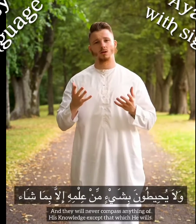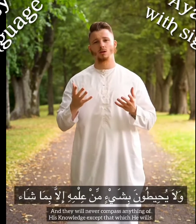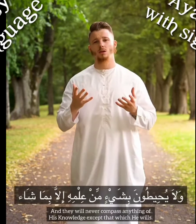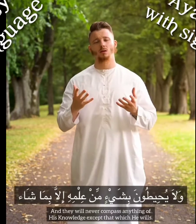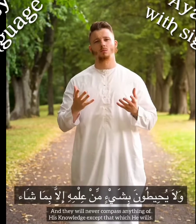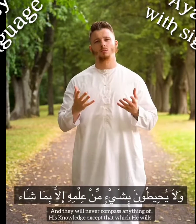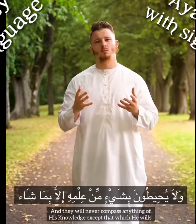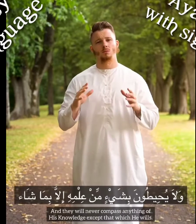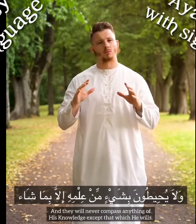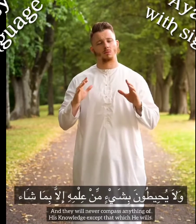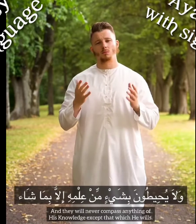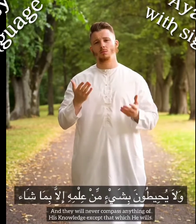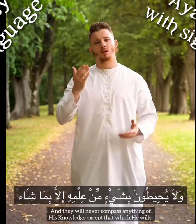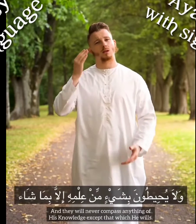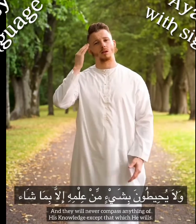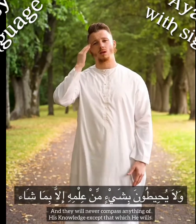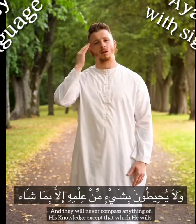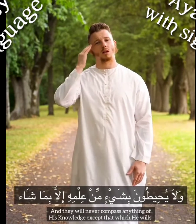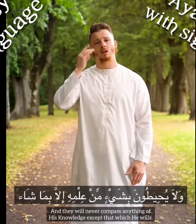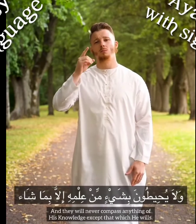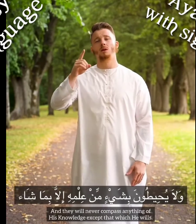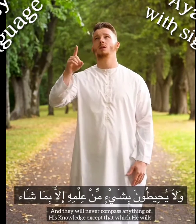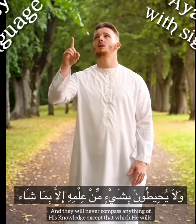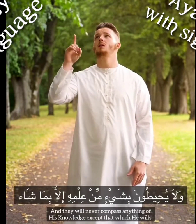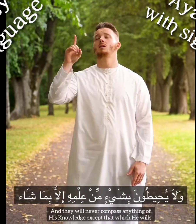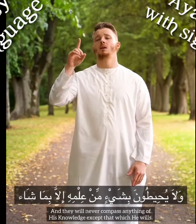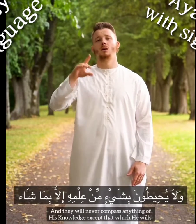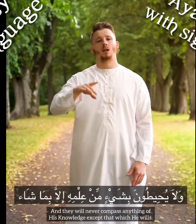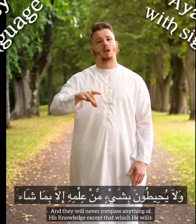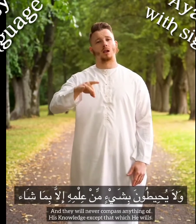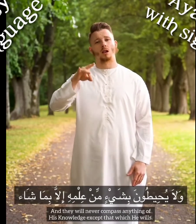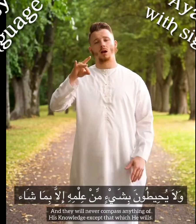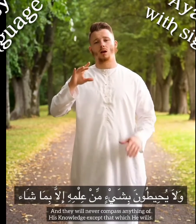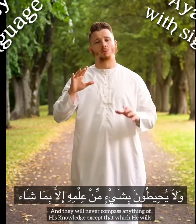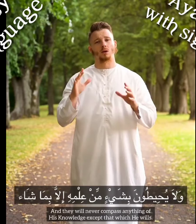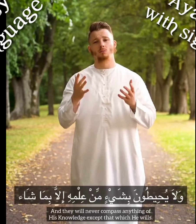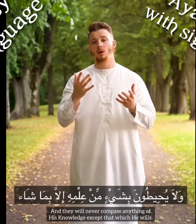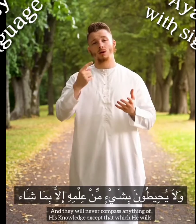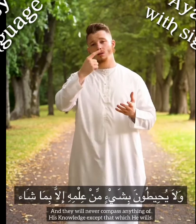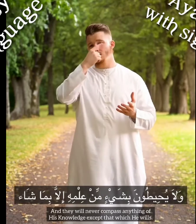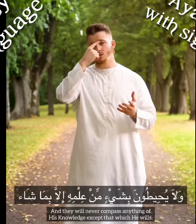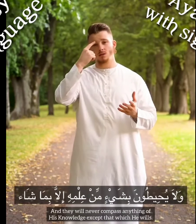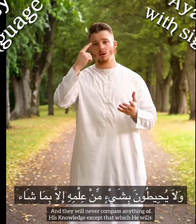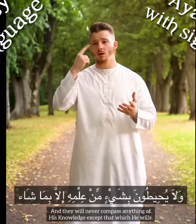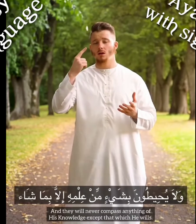بشيء من علمه إلا بما شاء،